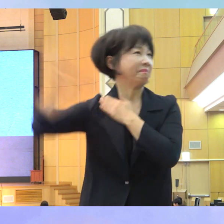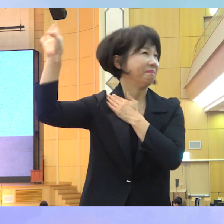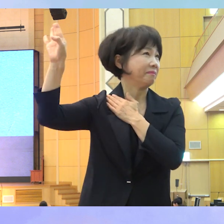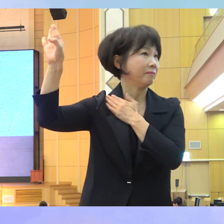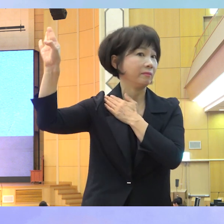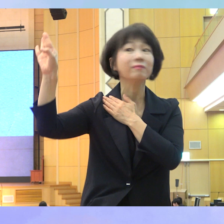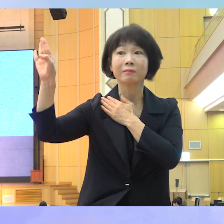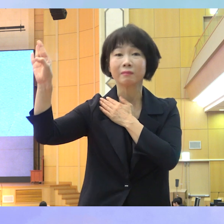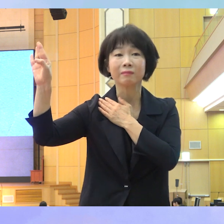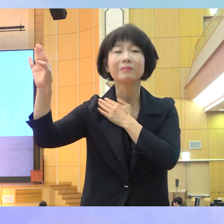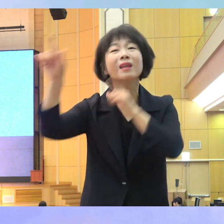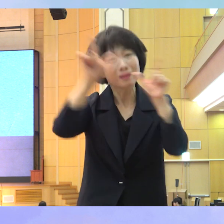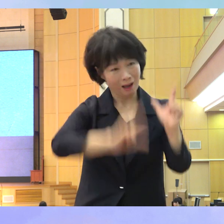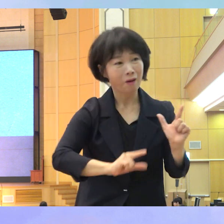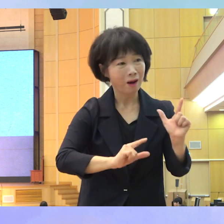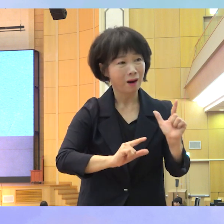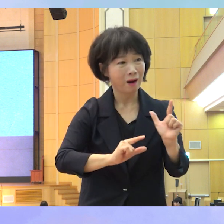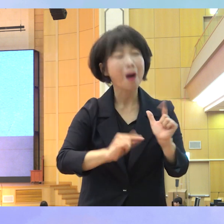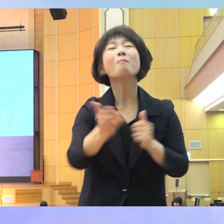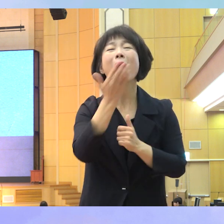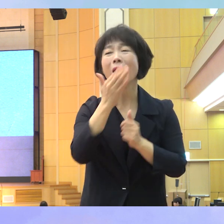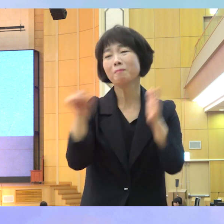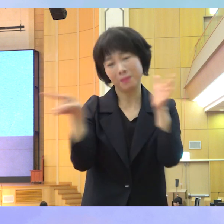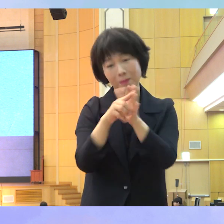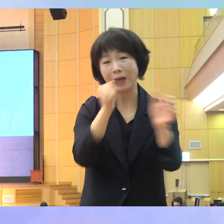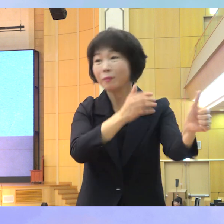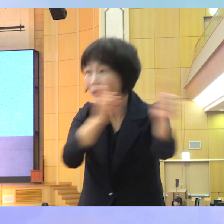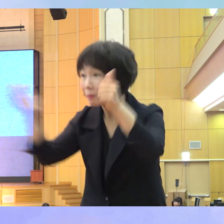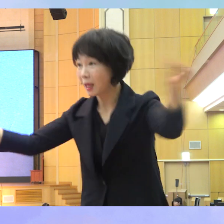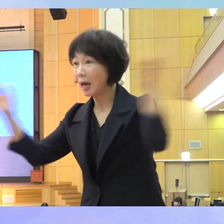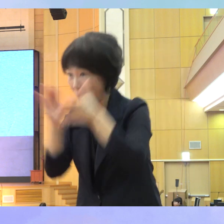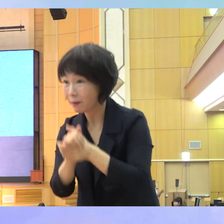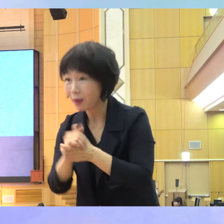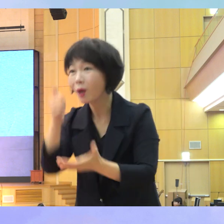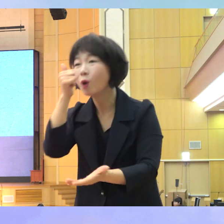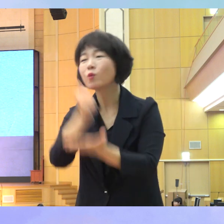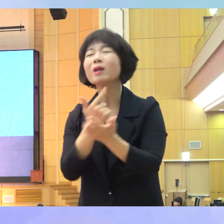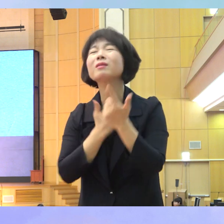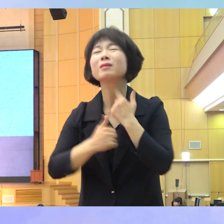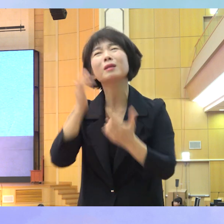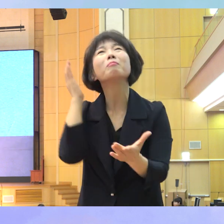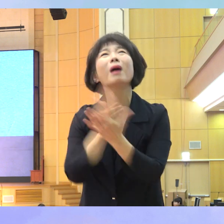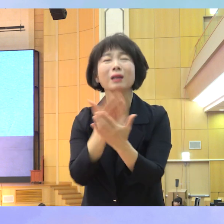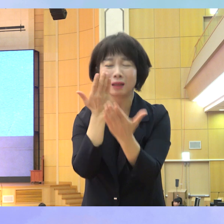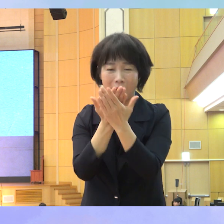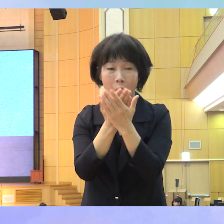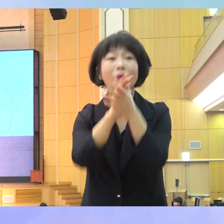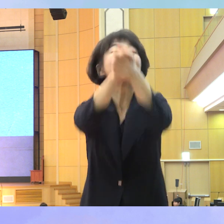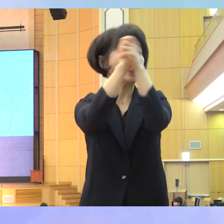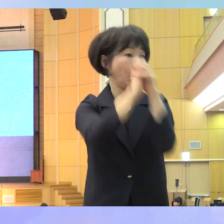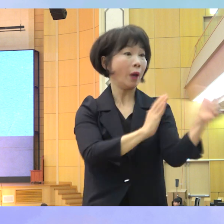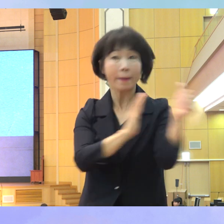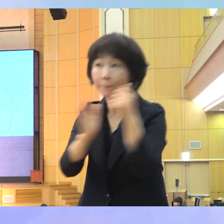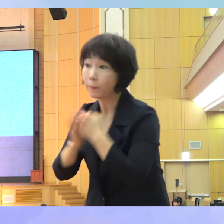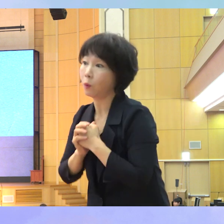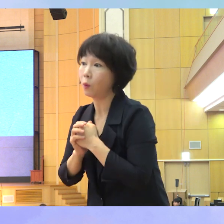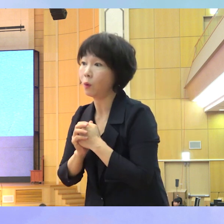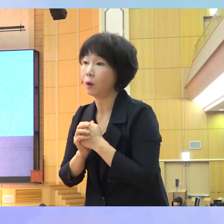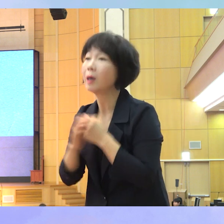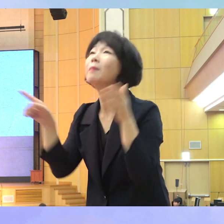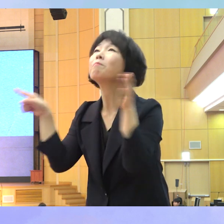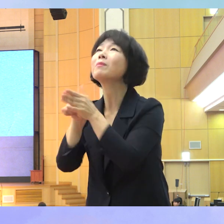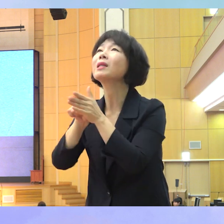성화의 삶을 살 수 있습니다. 주여, 그렇게 살 수 있도록 주님 나와 함께 하여 주시고 믿어지게